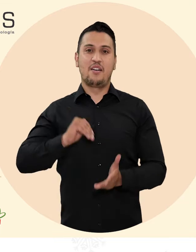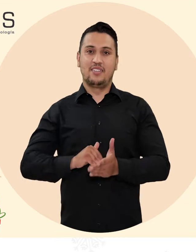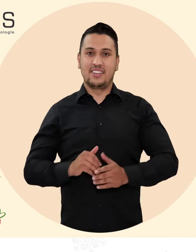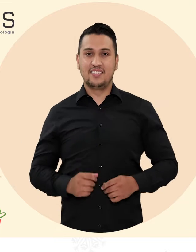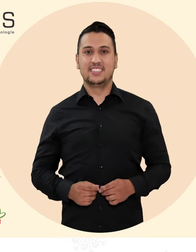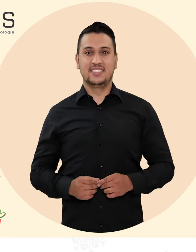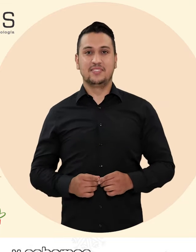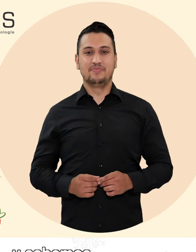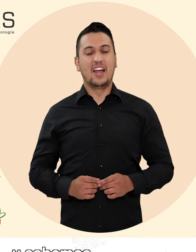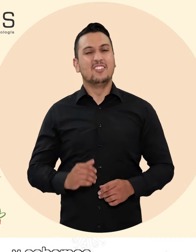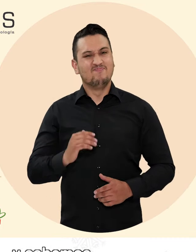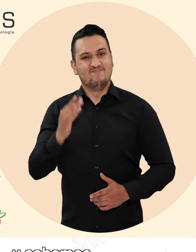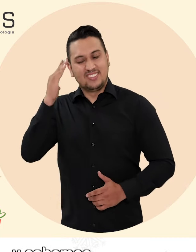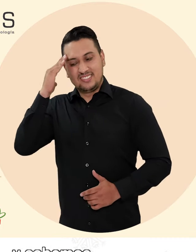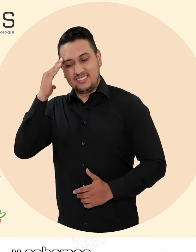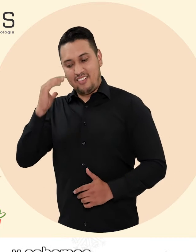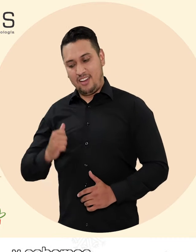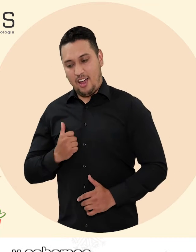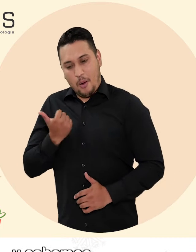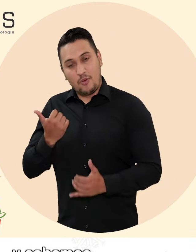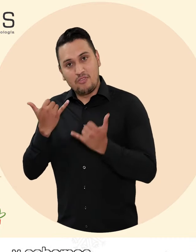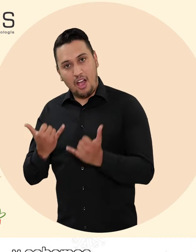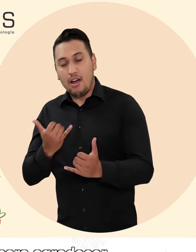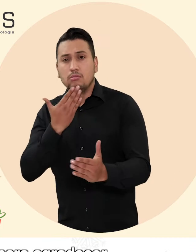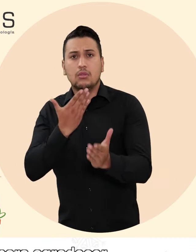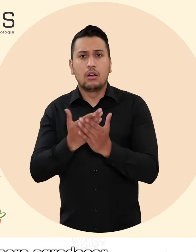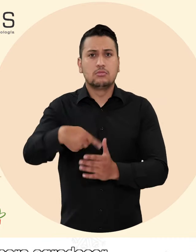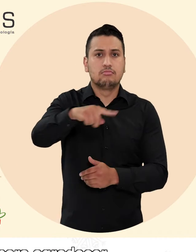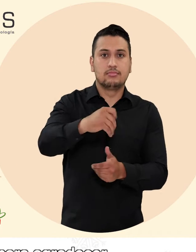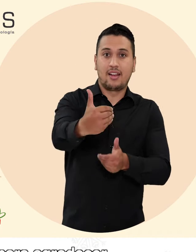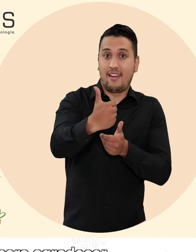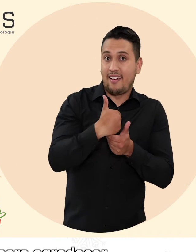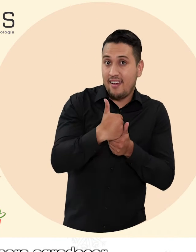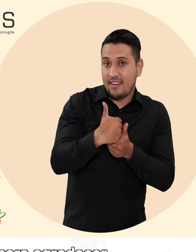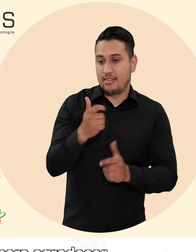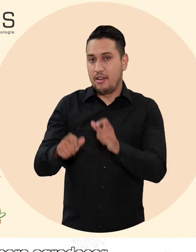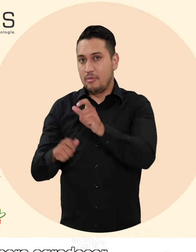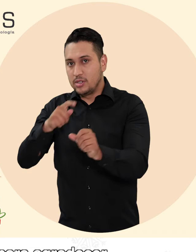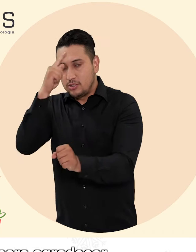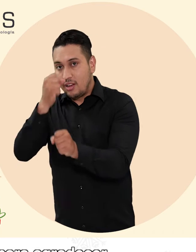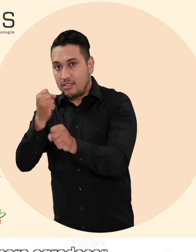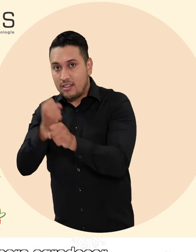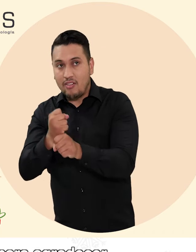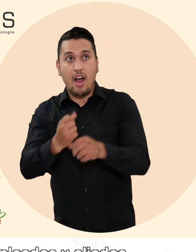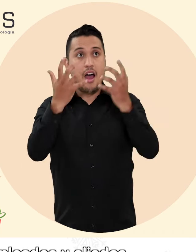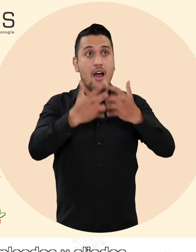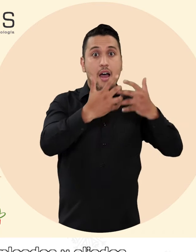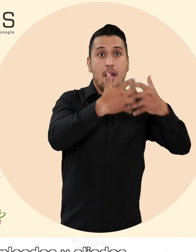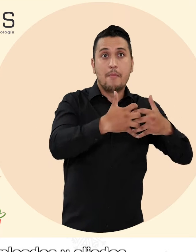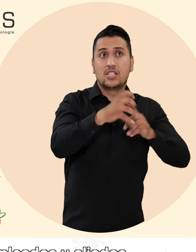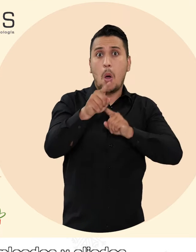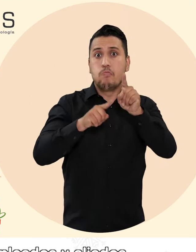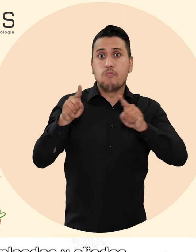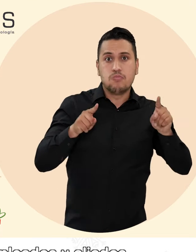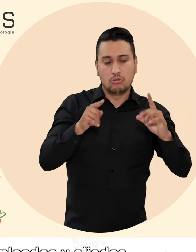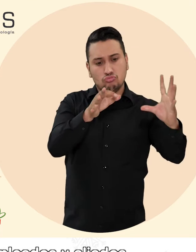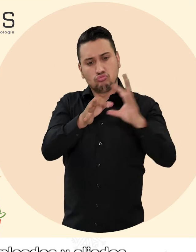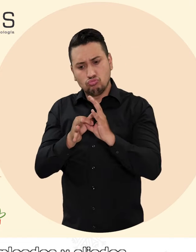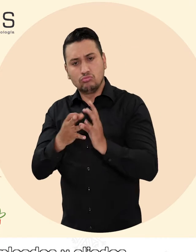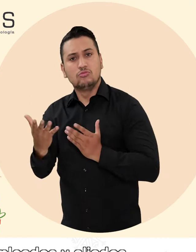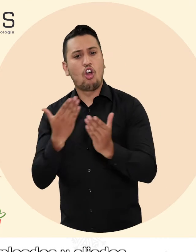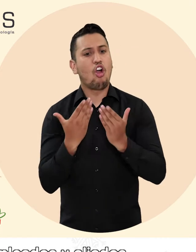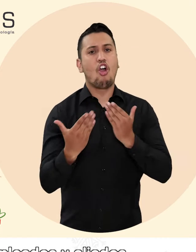llega a su fin. Y sabemos que es la ocasión perfecta para agradecer a todos nuestros clientes, empleados y aliados